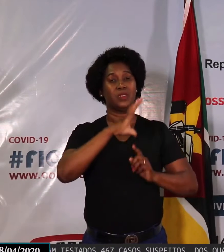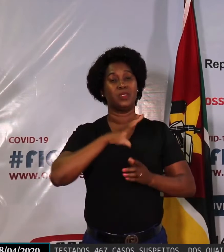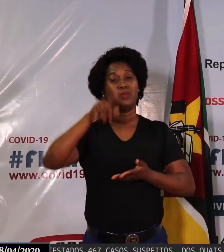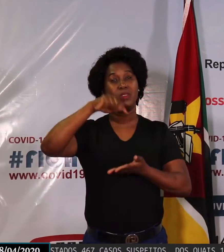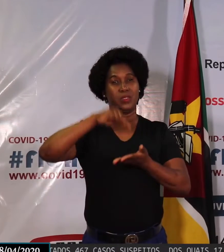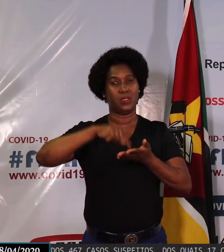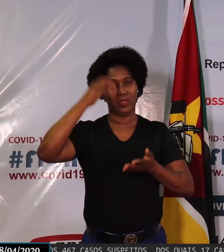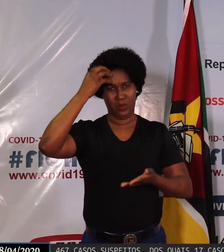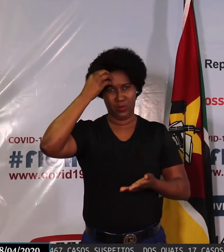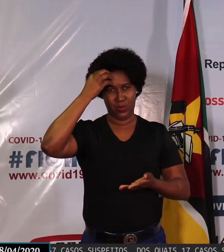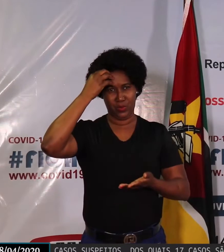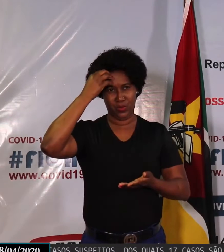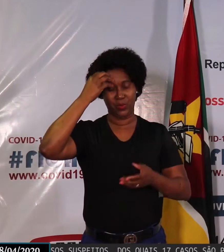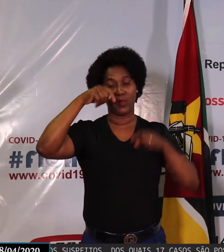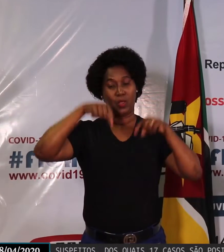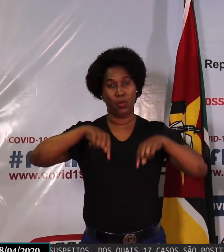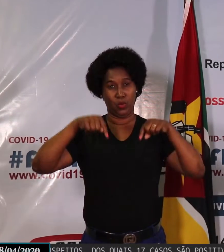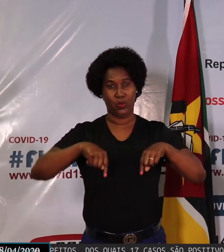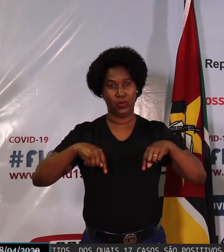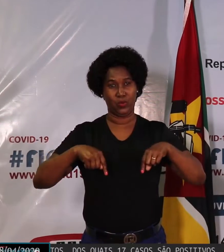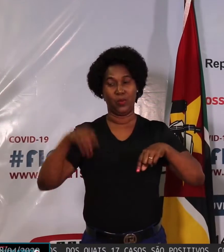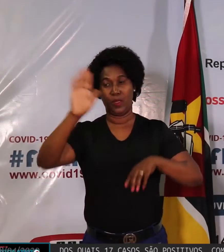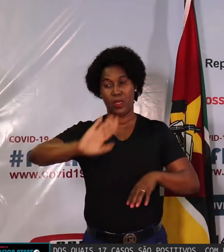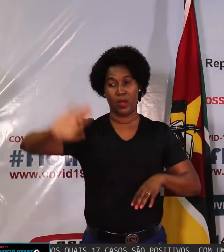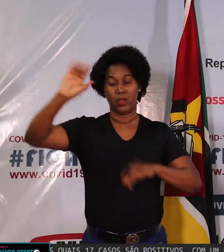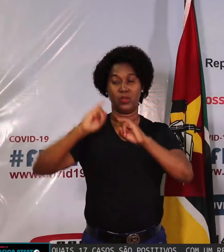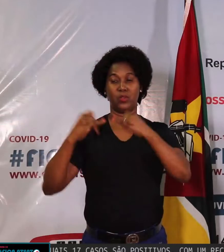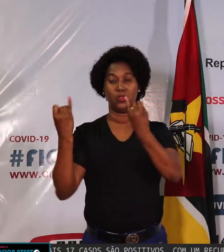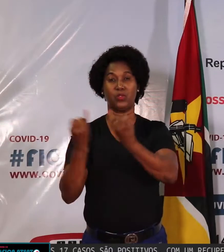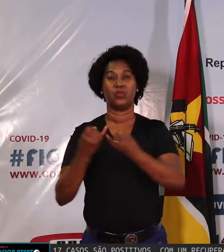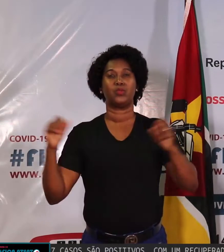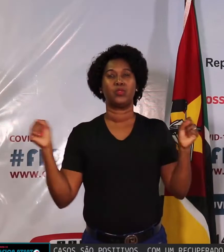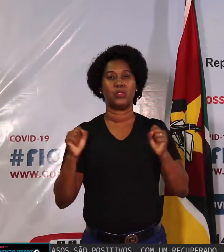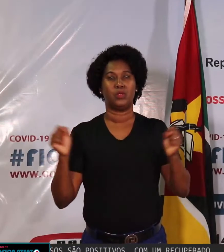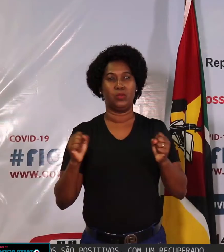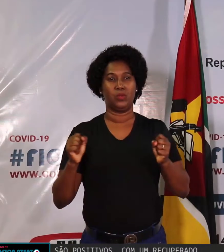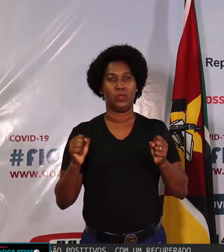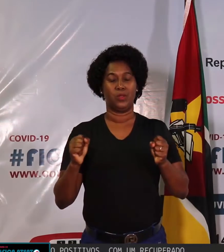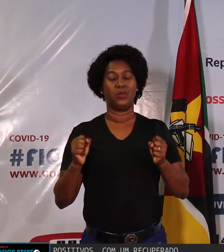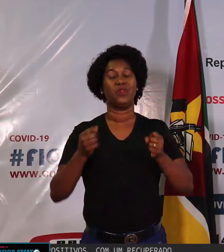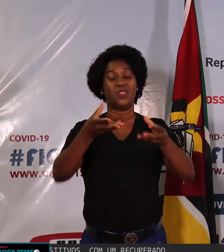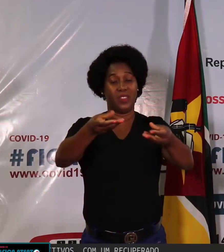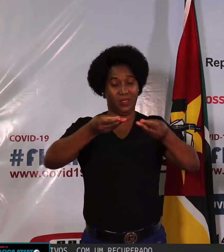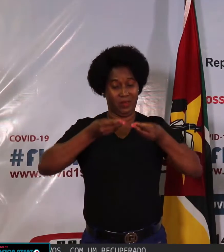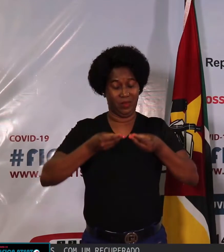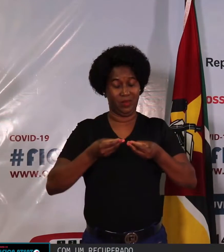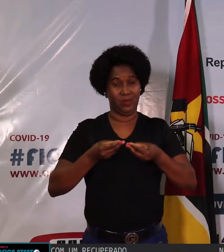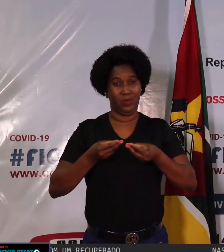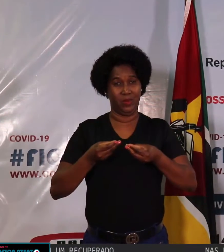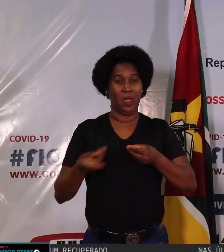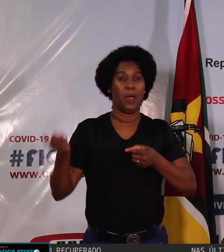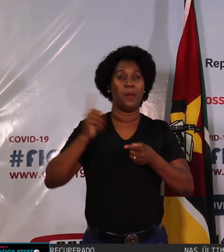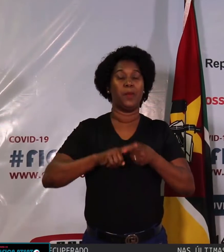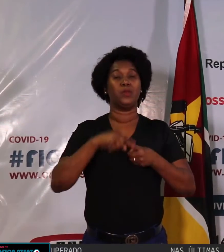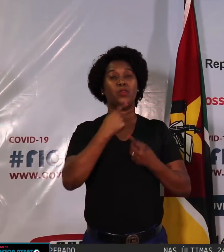Maputo. Ainda hoje, o Instituto Nacional de Saúde vai receber amostras de mais 11